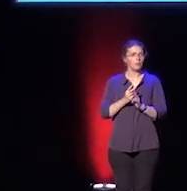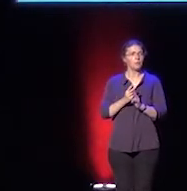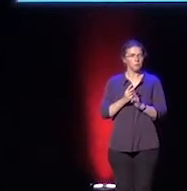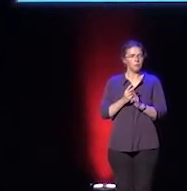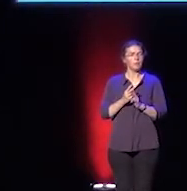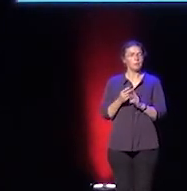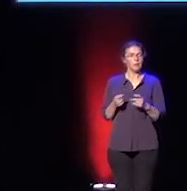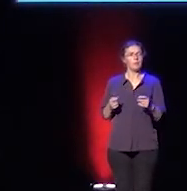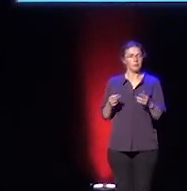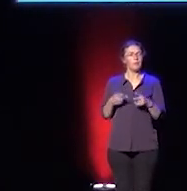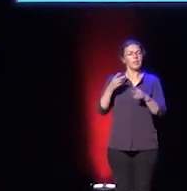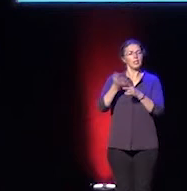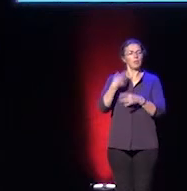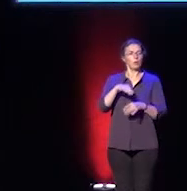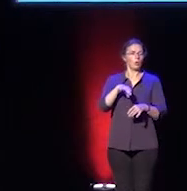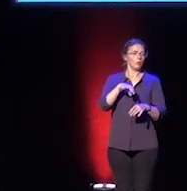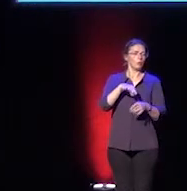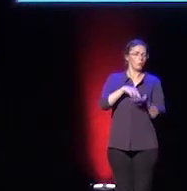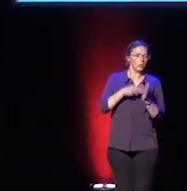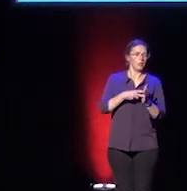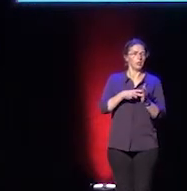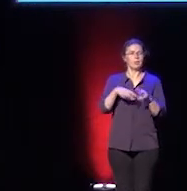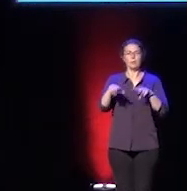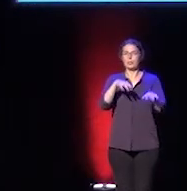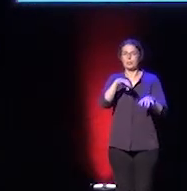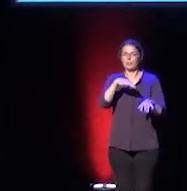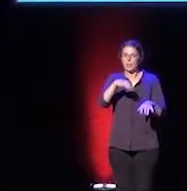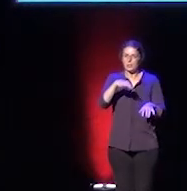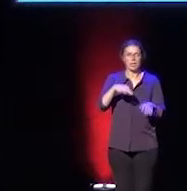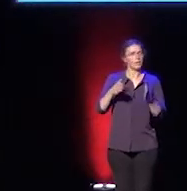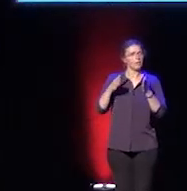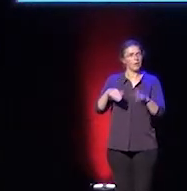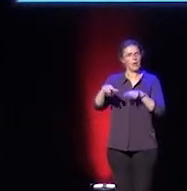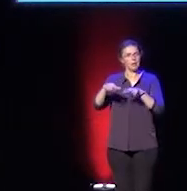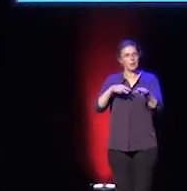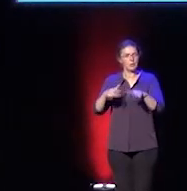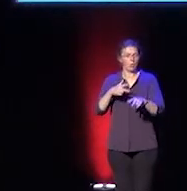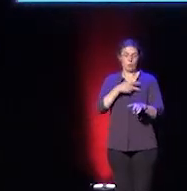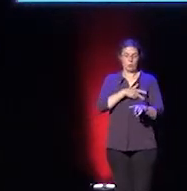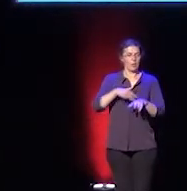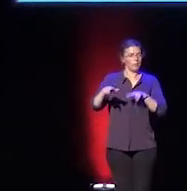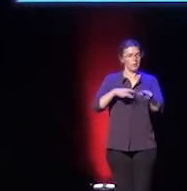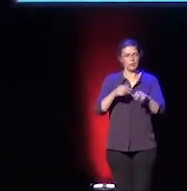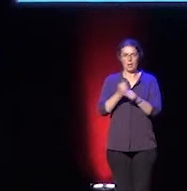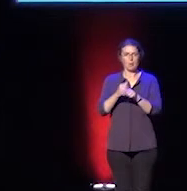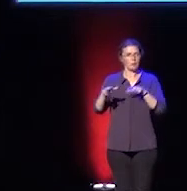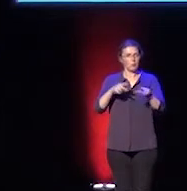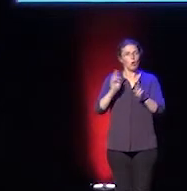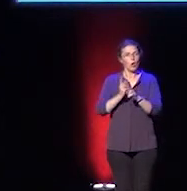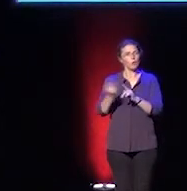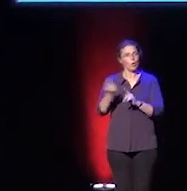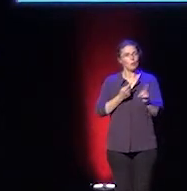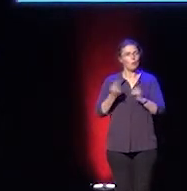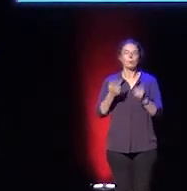Vertretern aus der Politik, von Ministerpräsidenten, von den Fachministern, Sozialministern, Arbeitsministern besucht, die